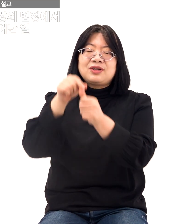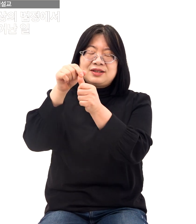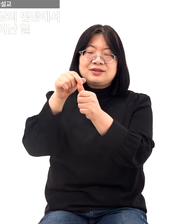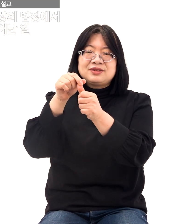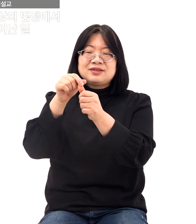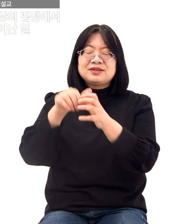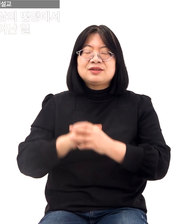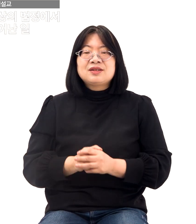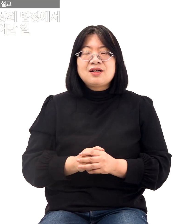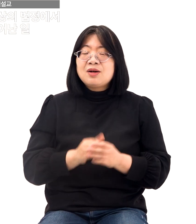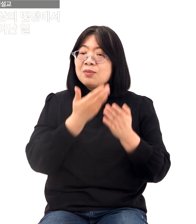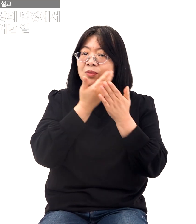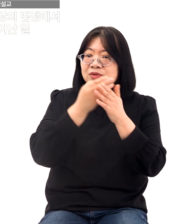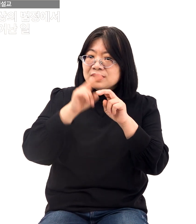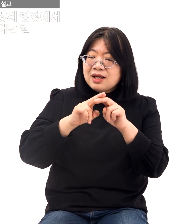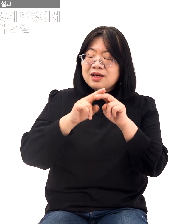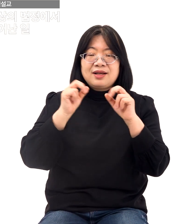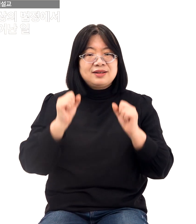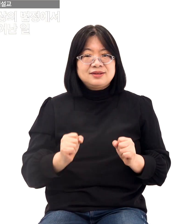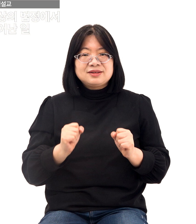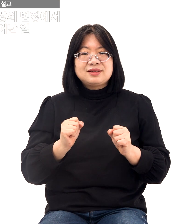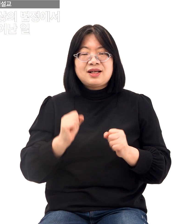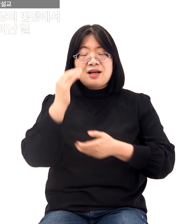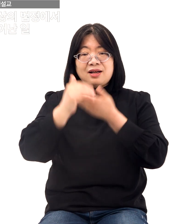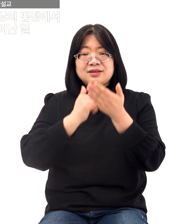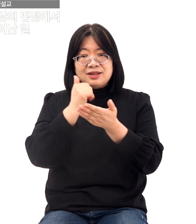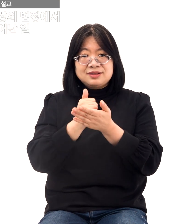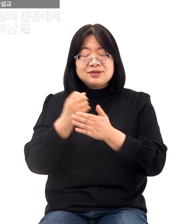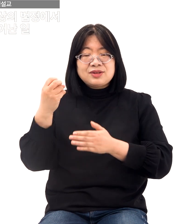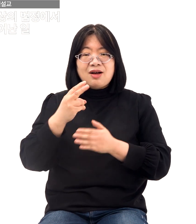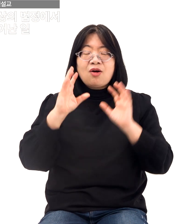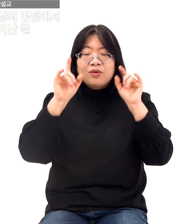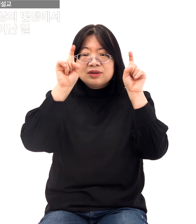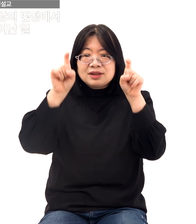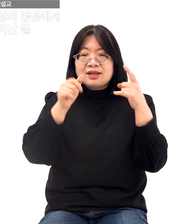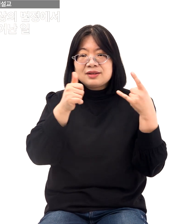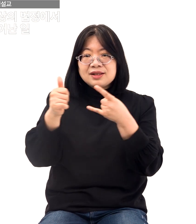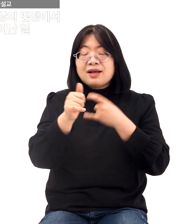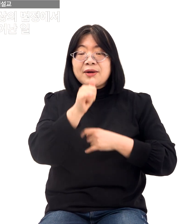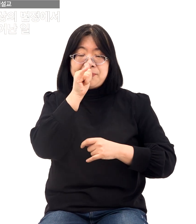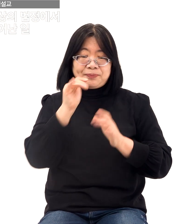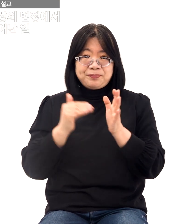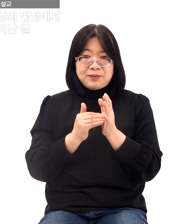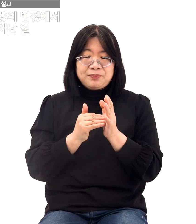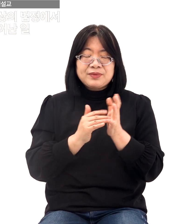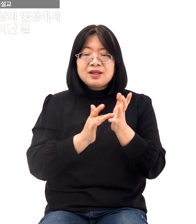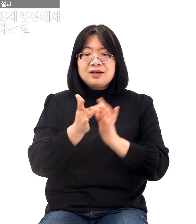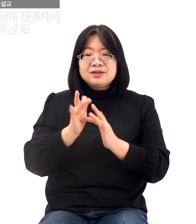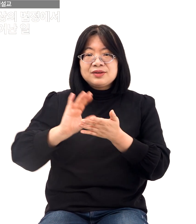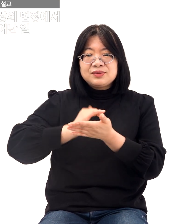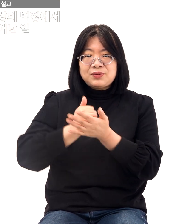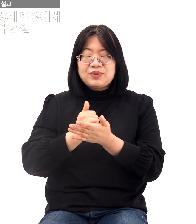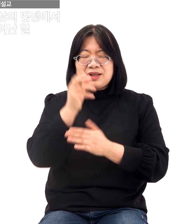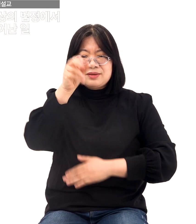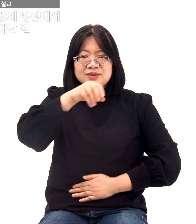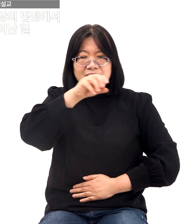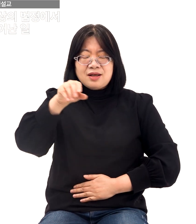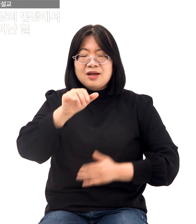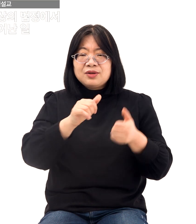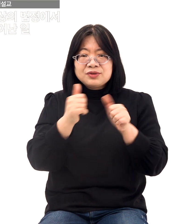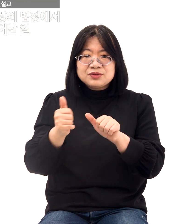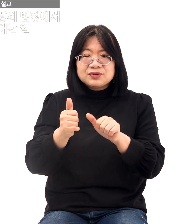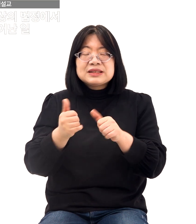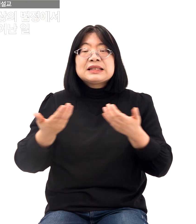구원하심이 보좌에 앉으신 하나님과 어린 양께 있도다. 예수 그리스도의 십자가에